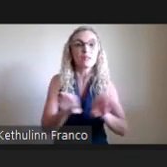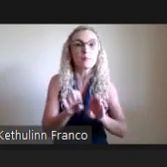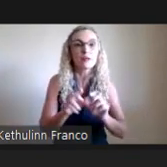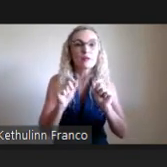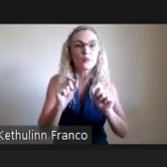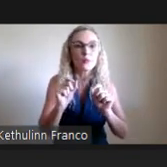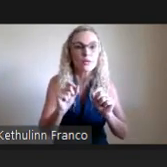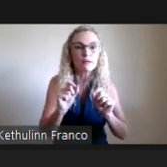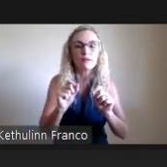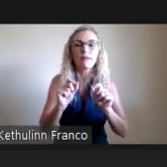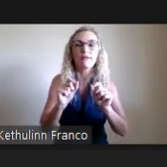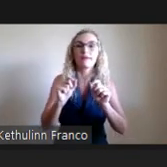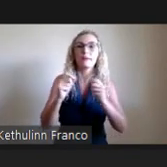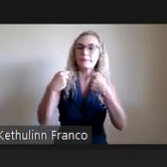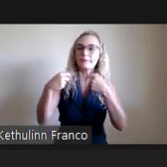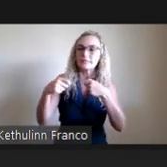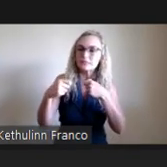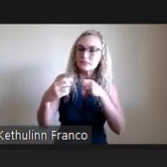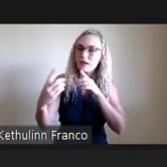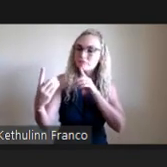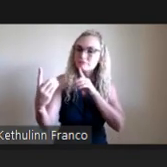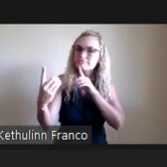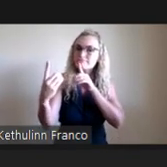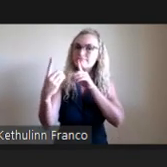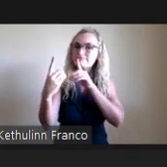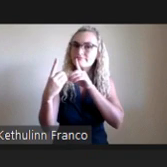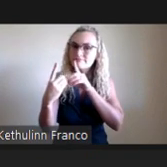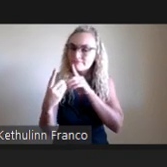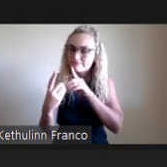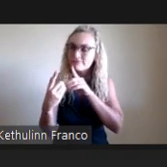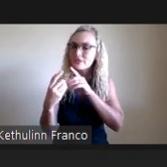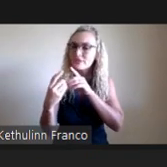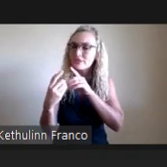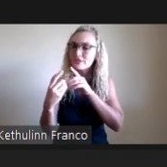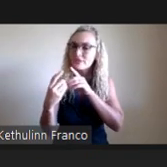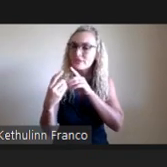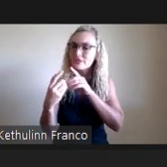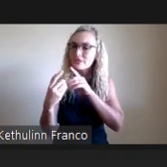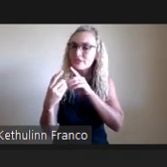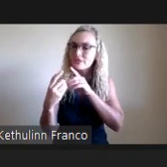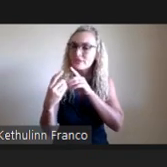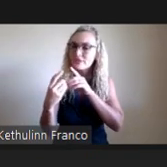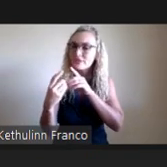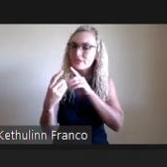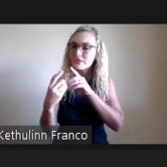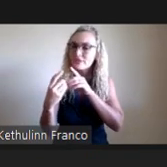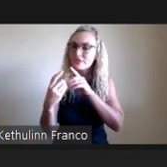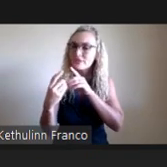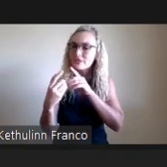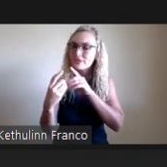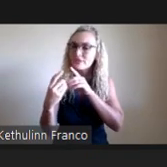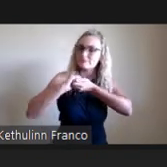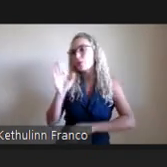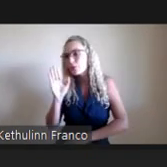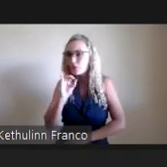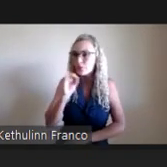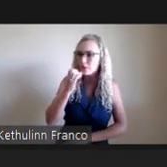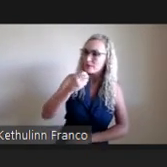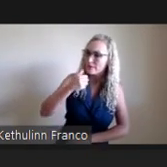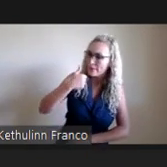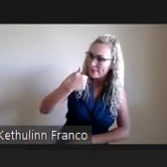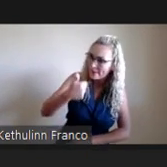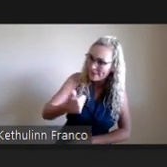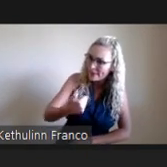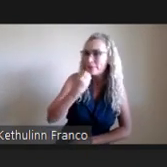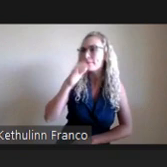Em sala de aula, né? Nós vimos isso ontem, né? As apresentações. Quando você cria dinâmicas com os alunos,